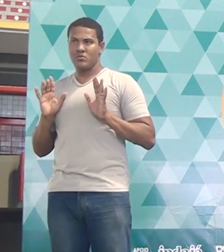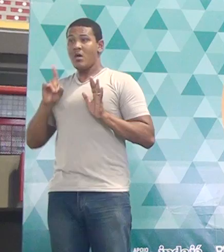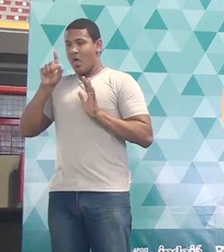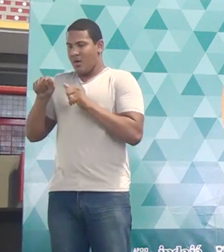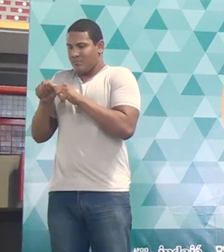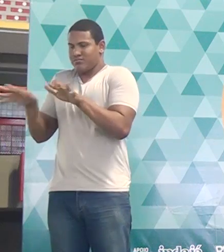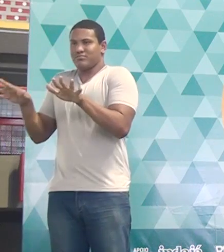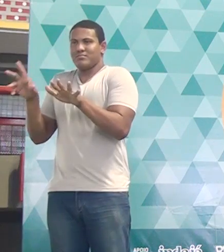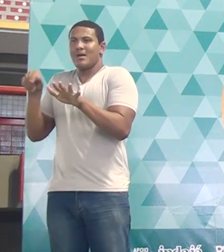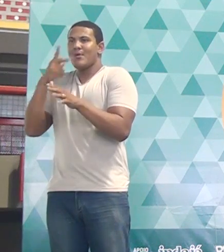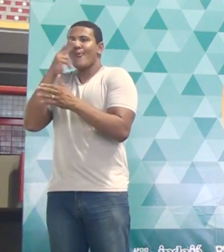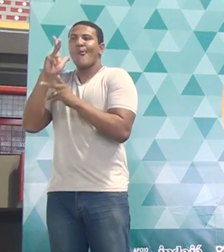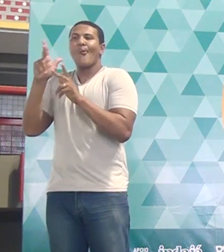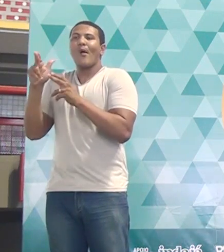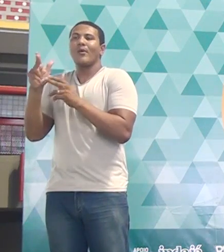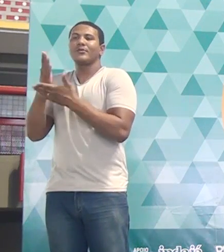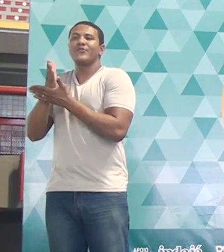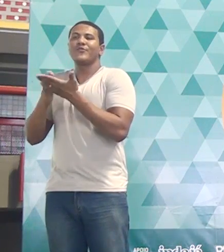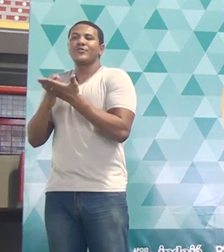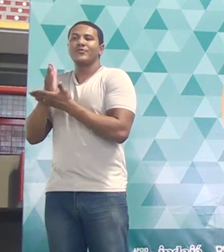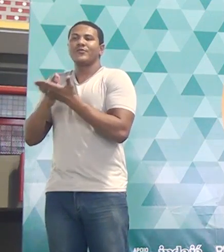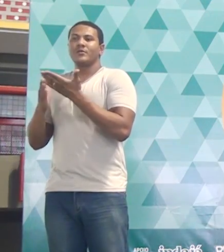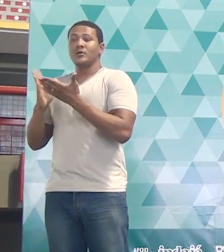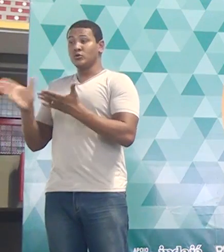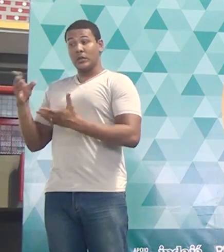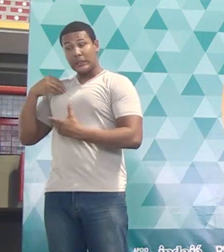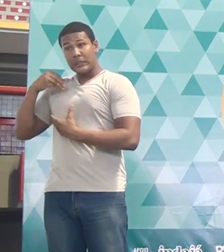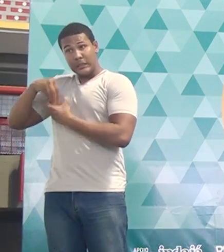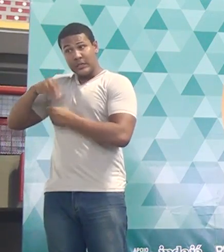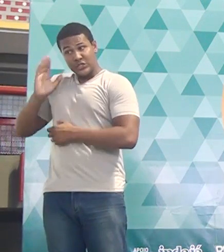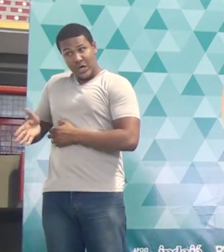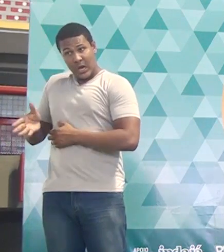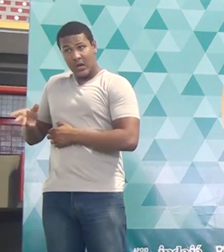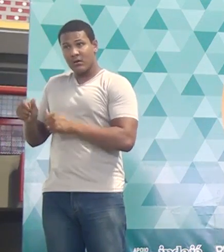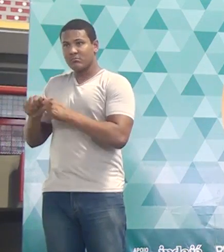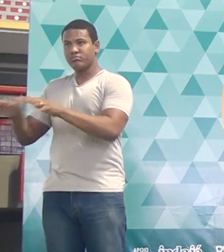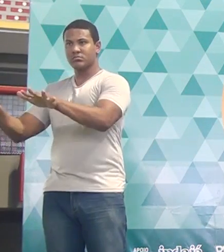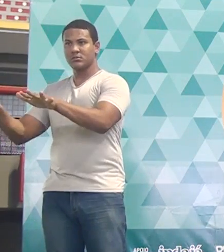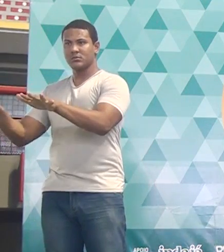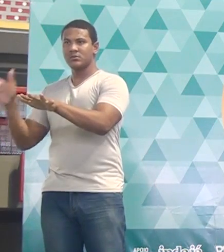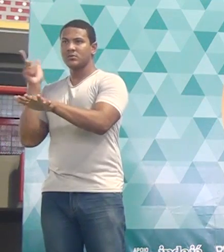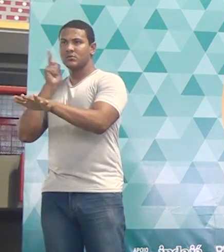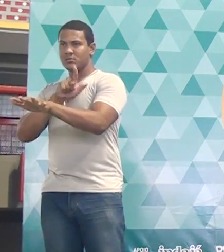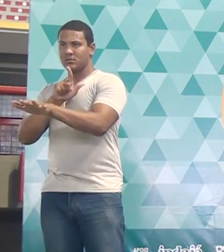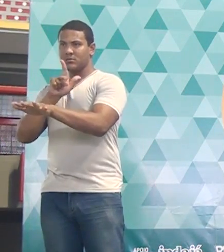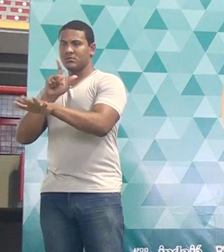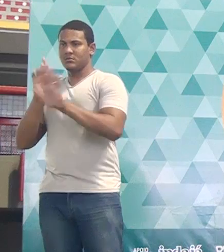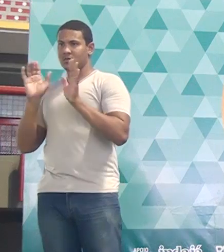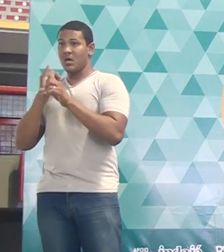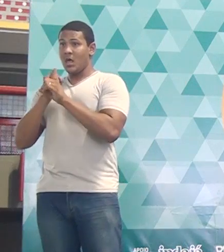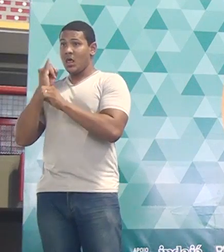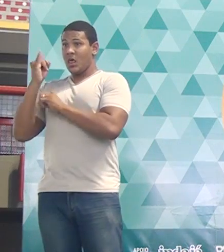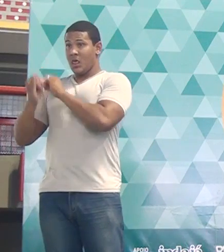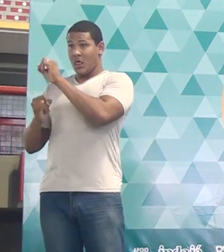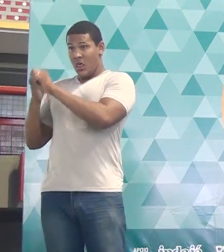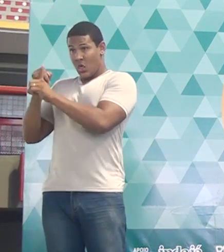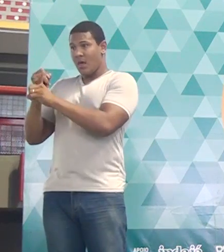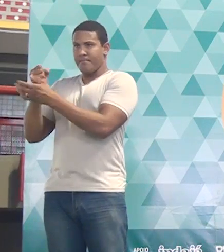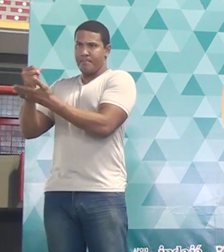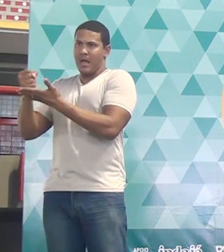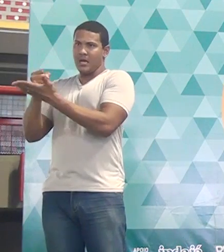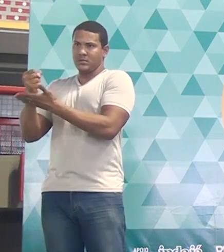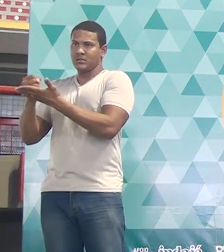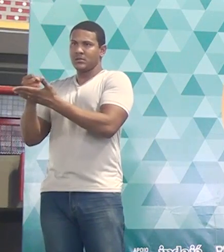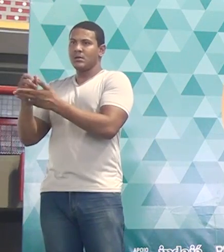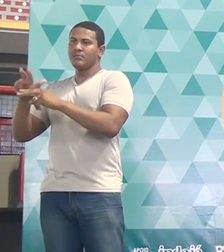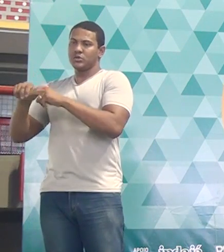dissociar. Separar algo que já existe. Quem é que dissocia? Composto iônico. Base é um composto iônico, então